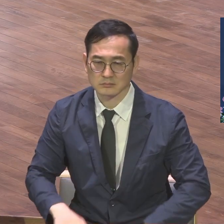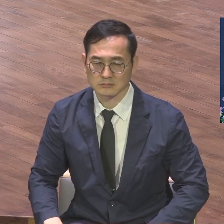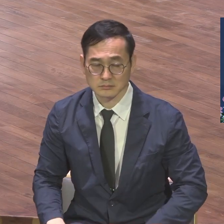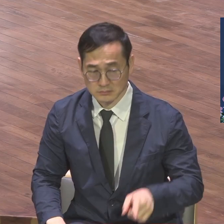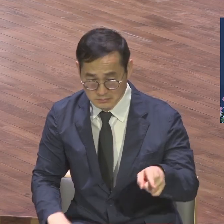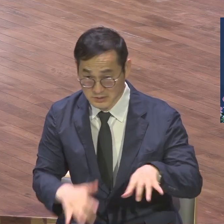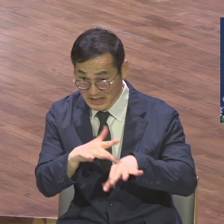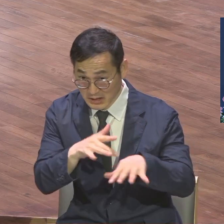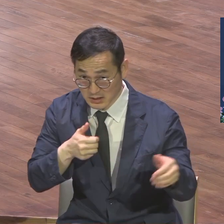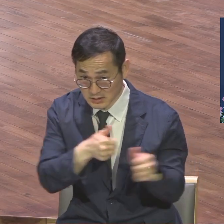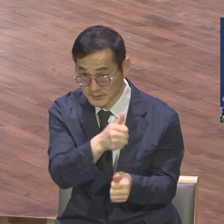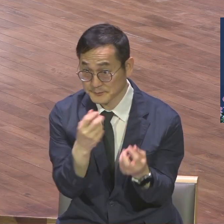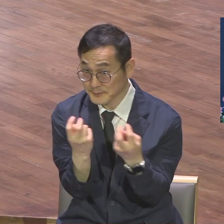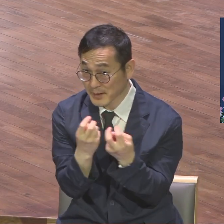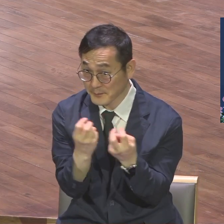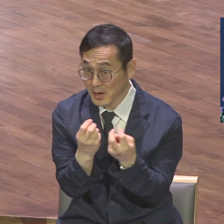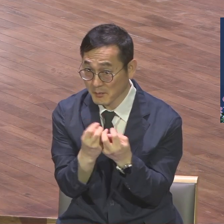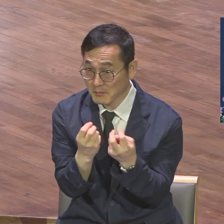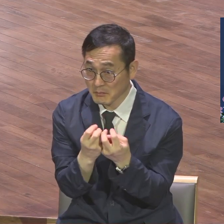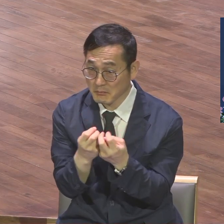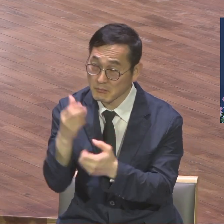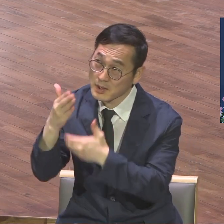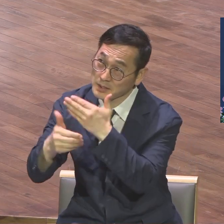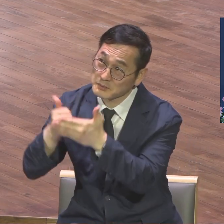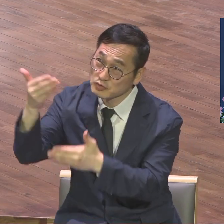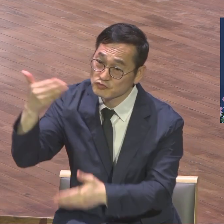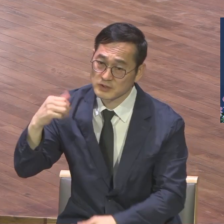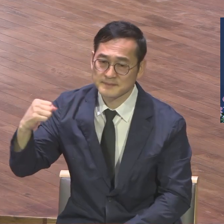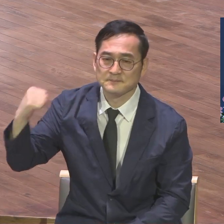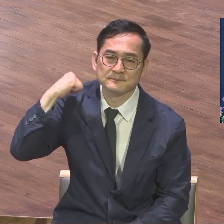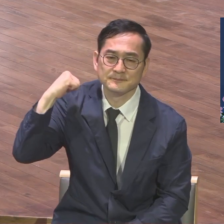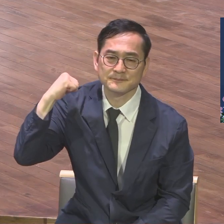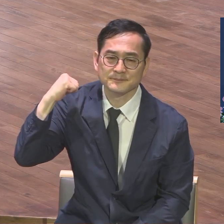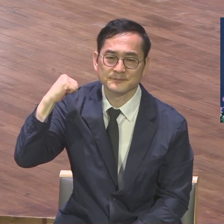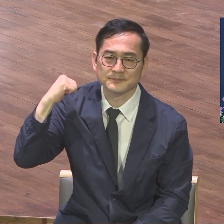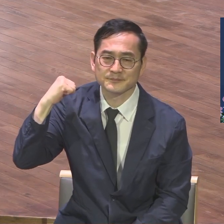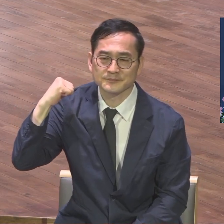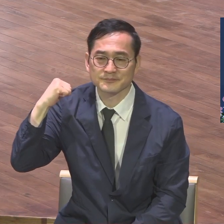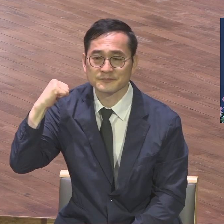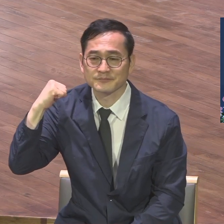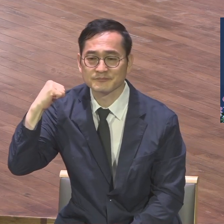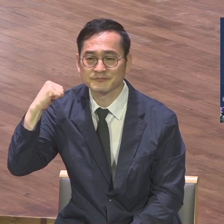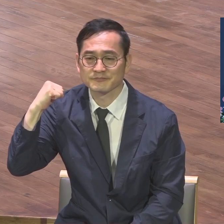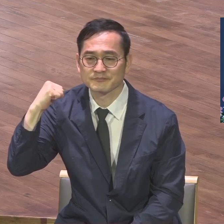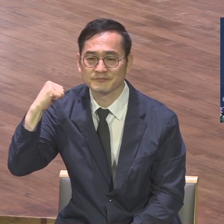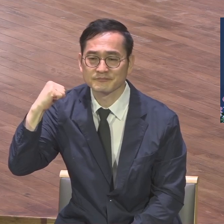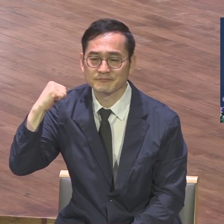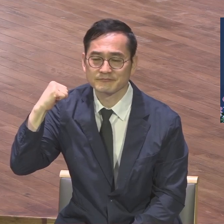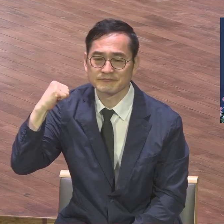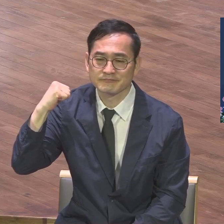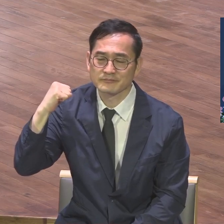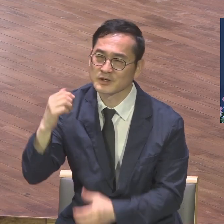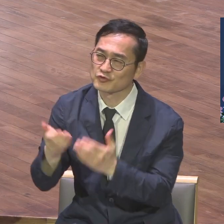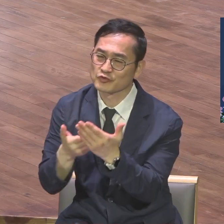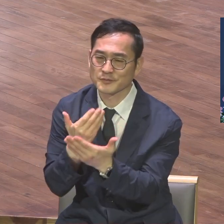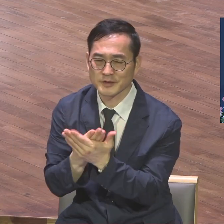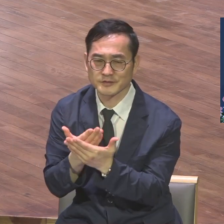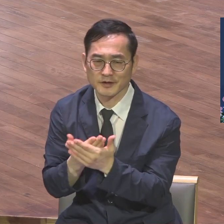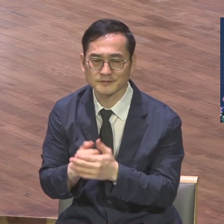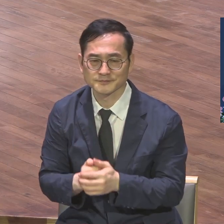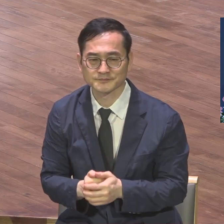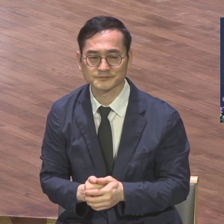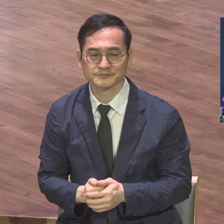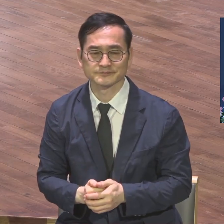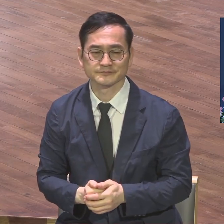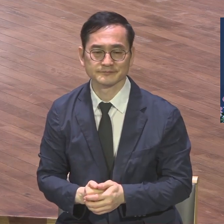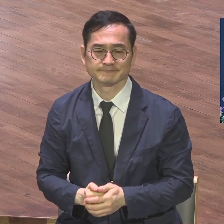이기느냐? 하나님 이터널이 파워를 주옵소서. 헤븐이 파워를 주옵소서. 트론이 파워를